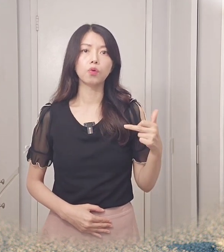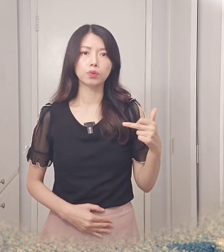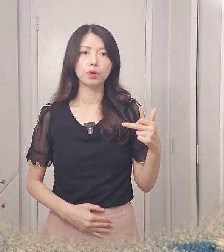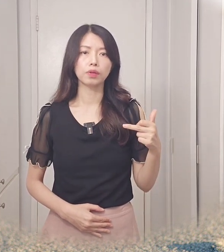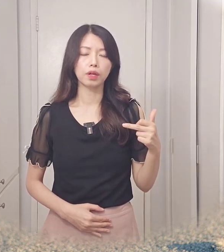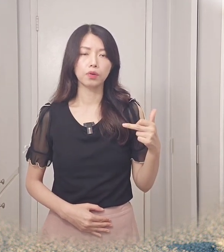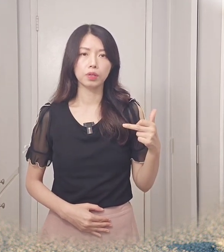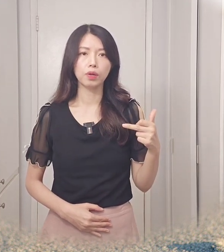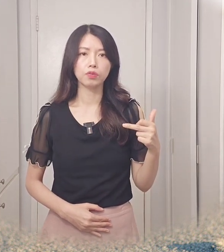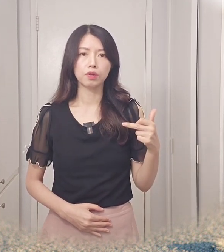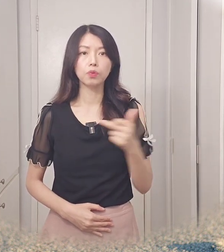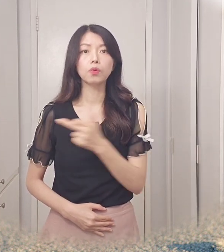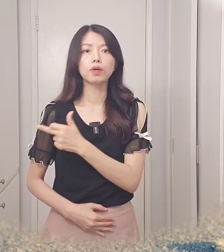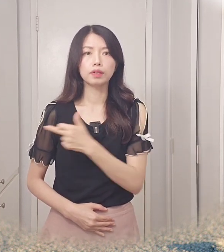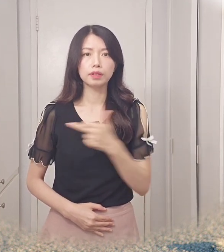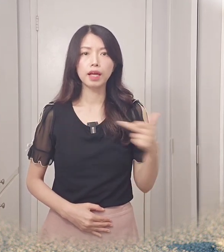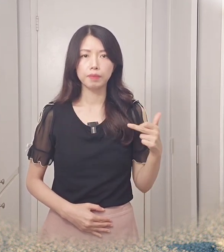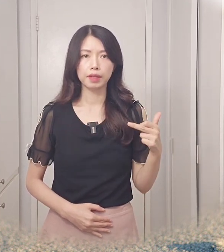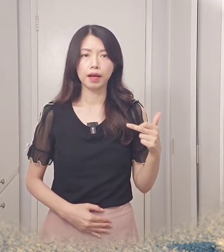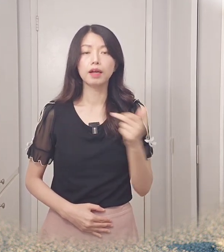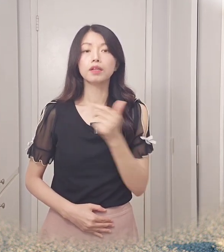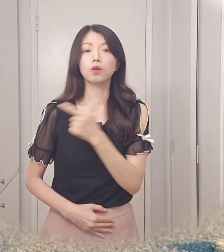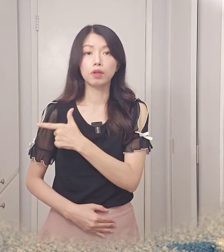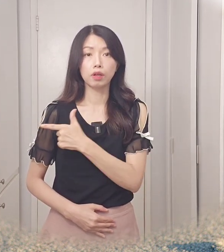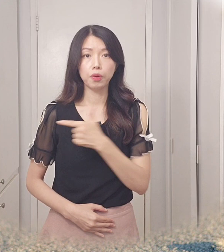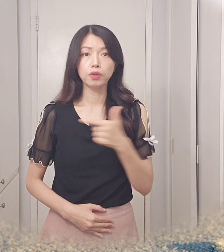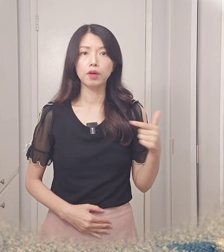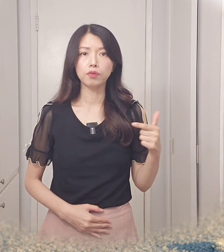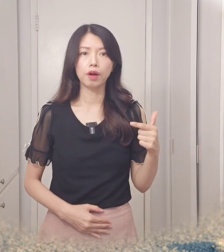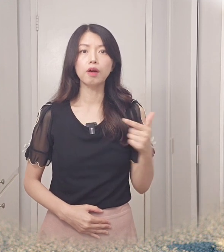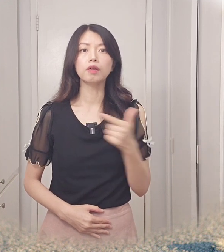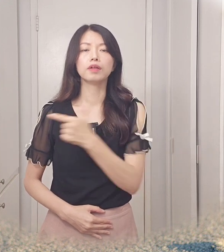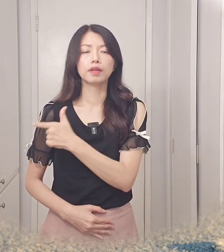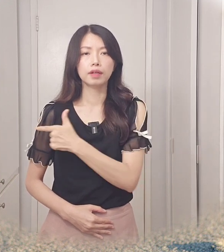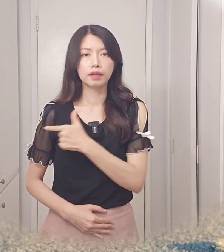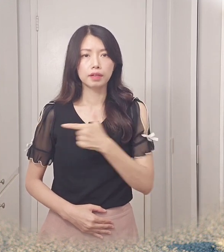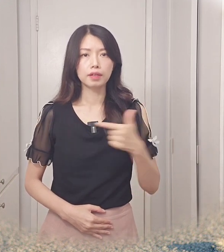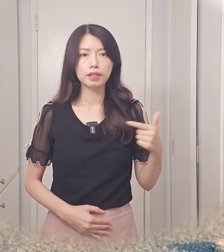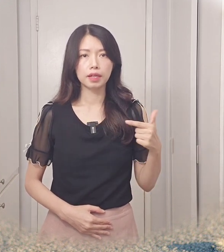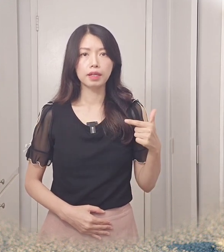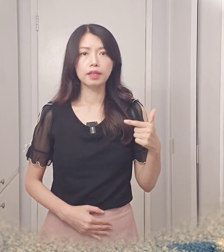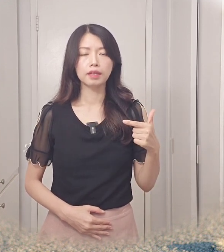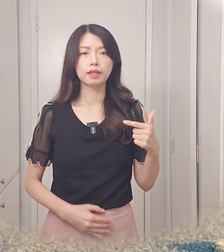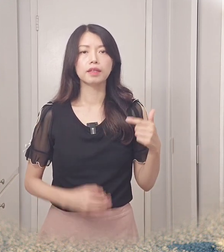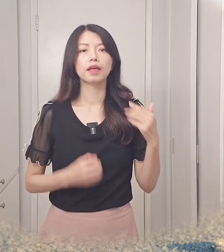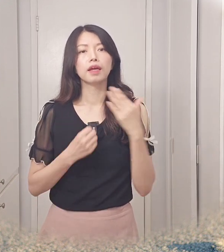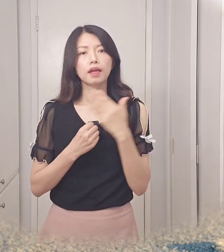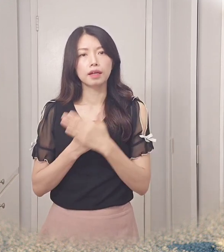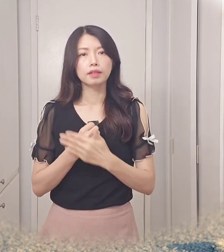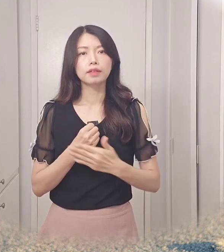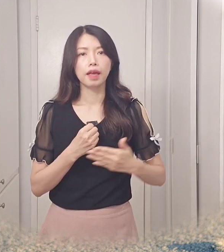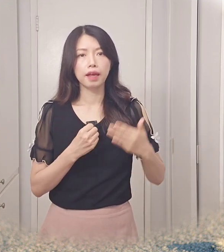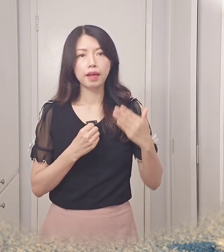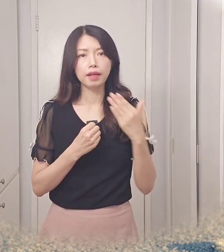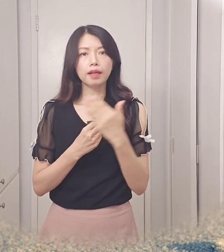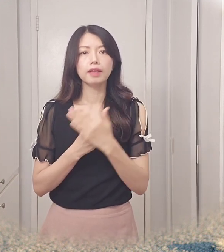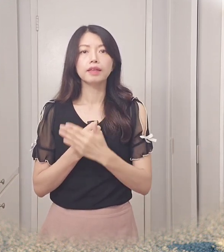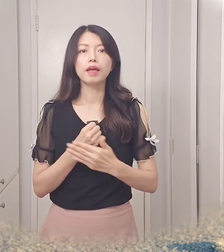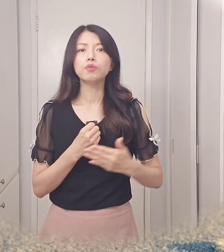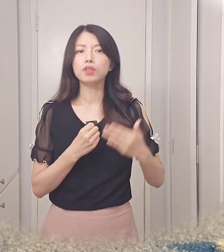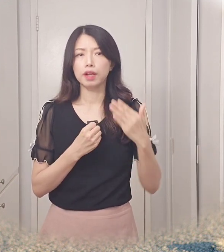어깨에서 오른쪽 어깨로 이동해 주셔도 크다입니다. 저는 이렇게 표현을 했고요. 크신